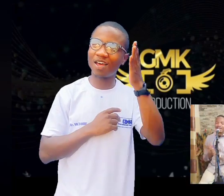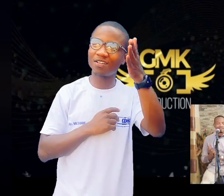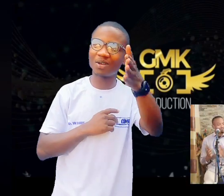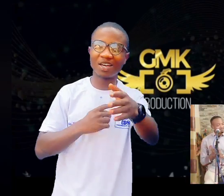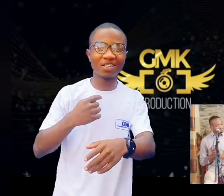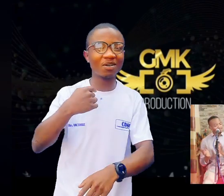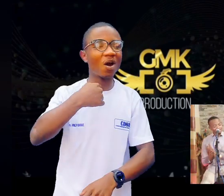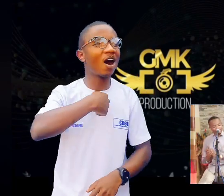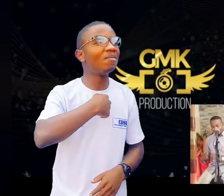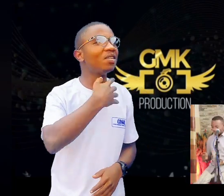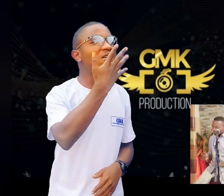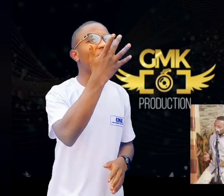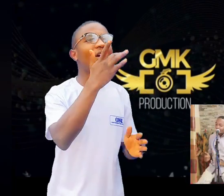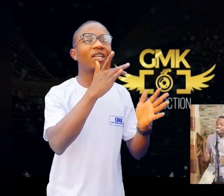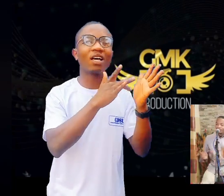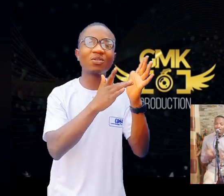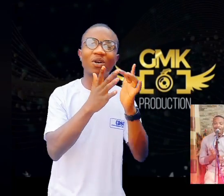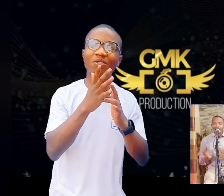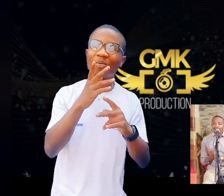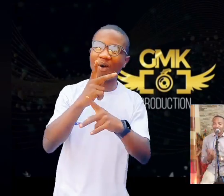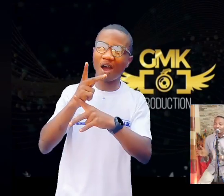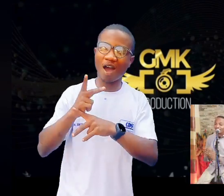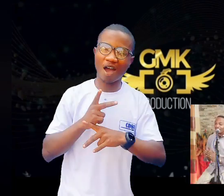Jésus, il prendra soin de moi.